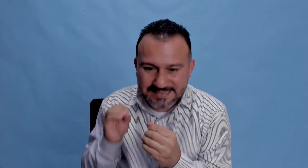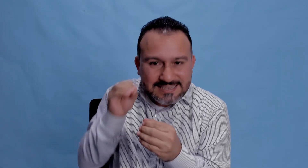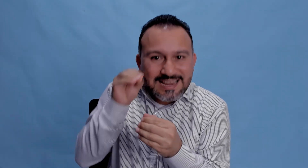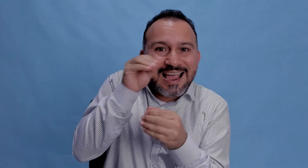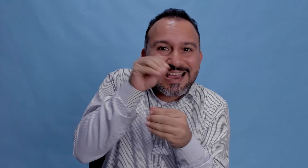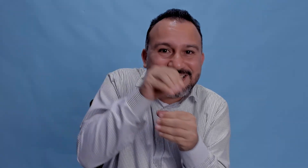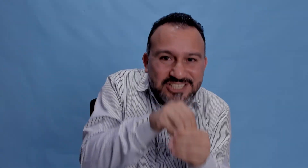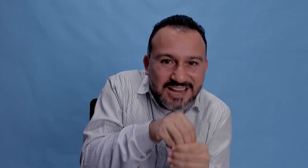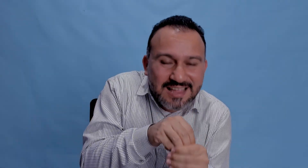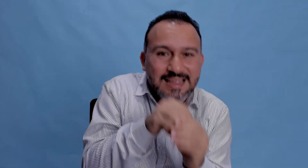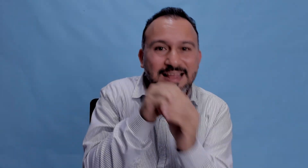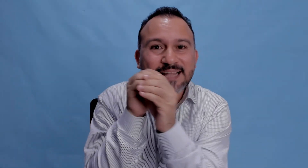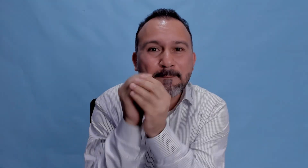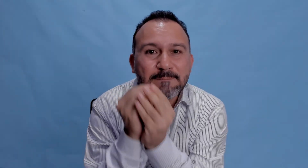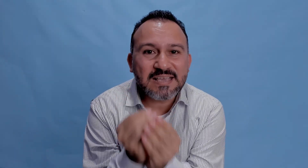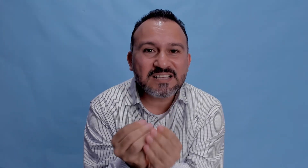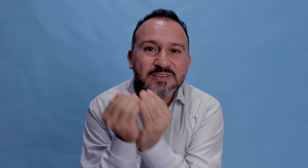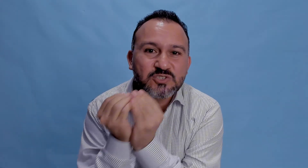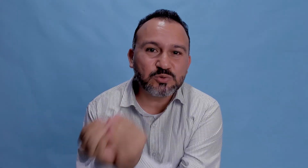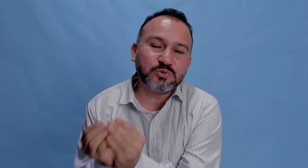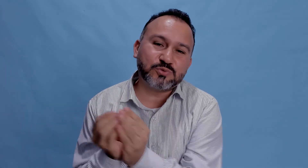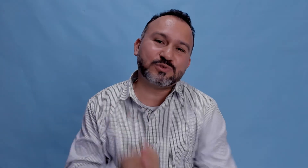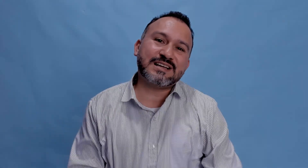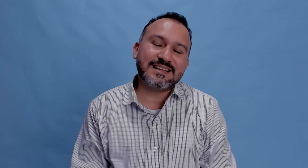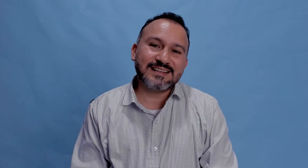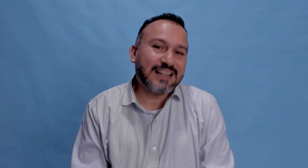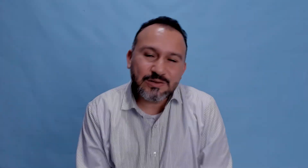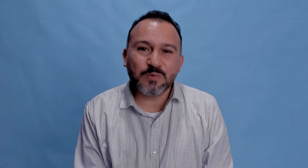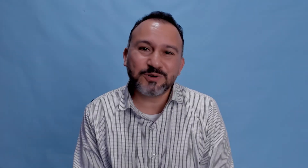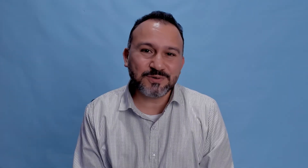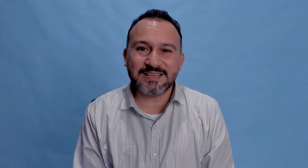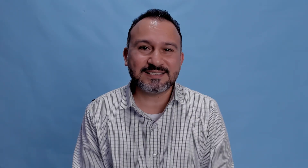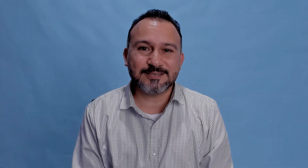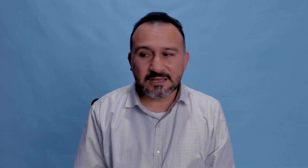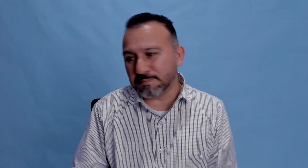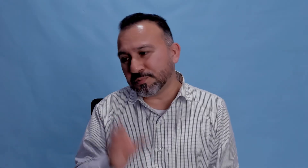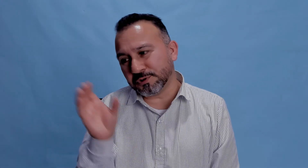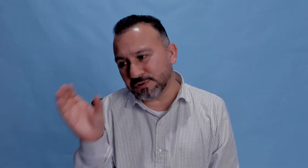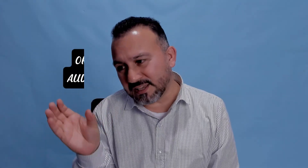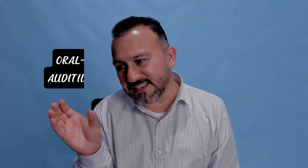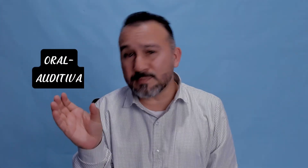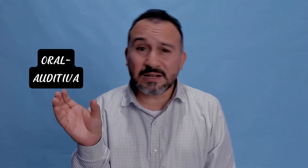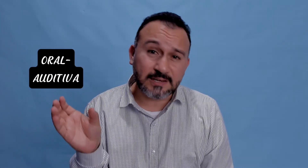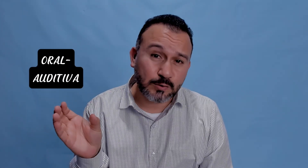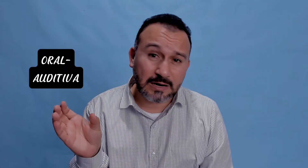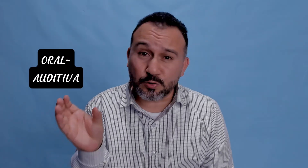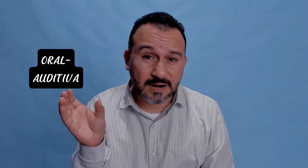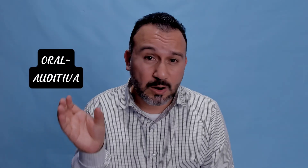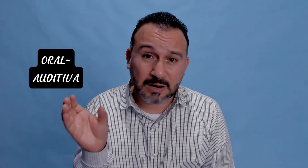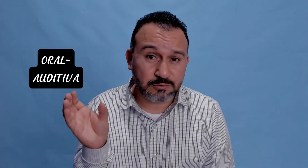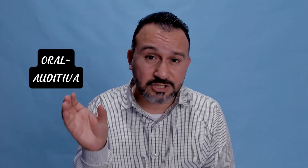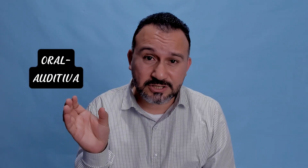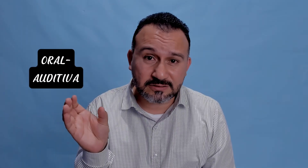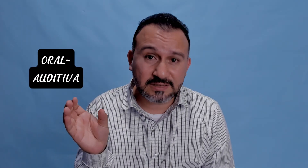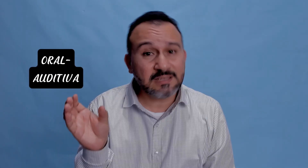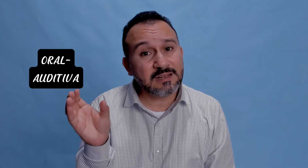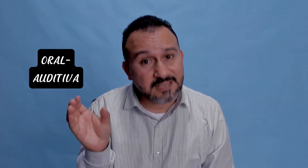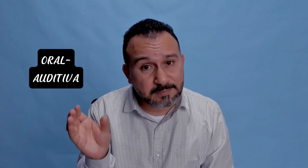se encaixar na mesma estrutura da língua portuguesa. E português é uma língua oral auditiva e Libras é